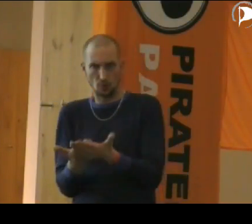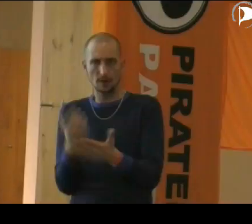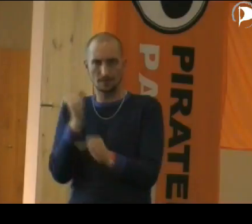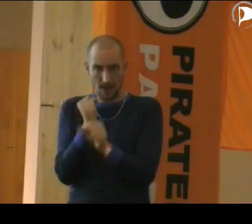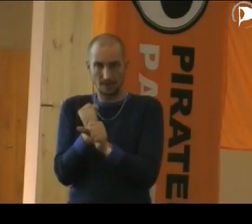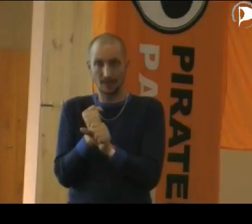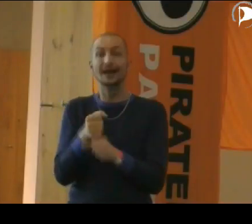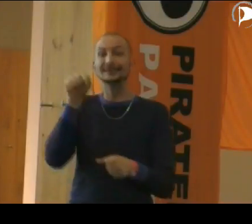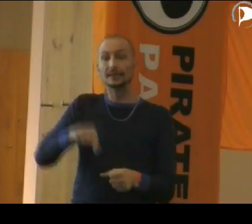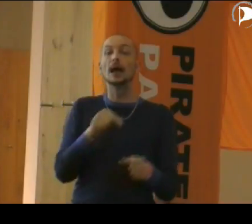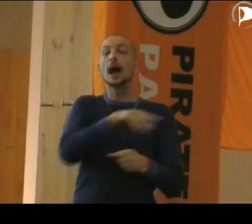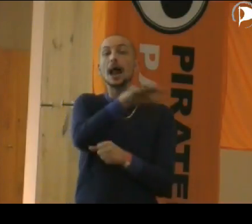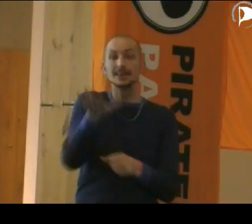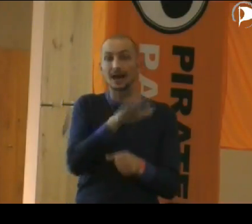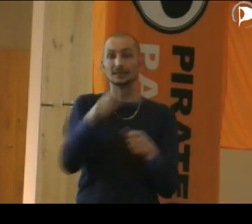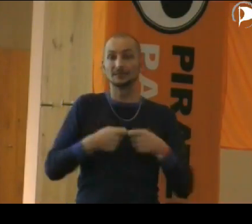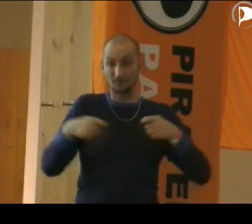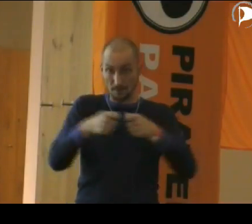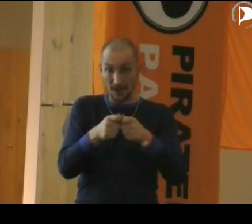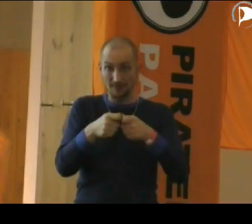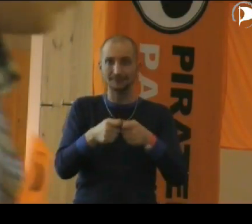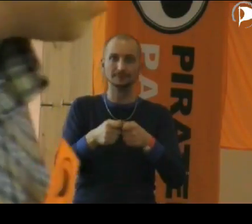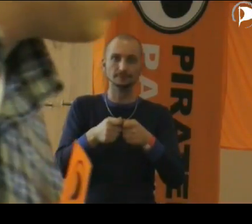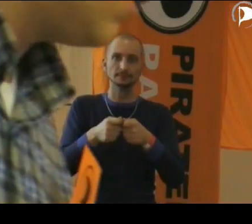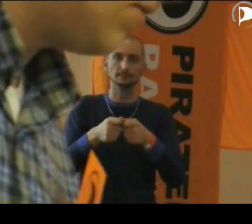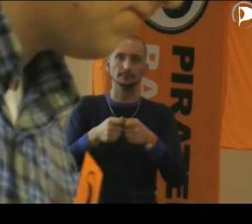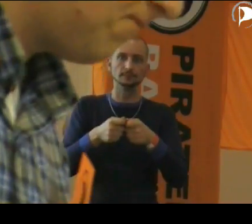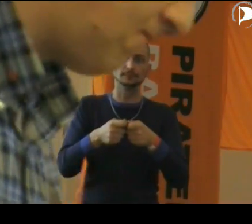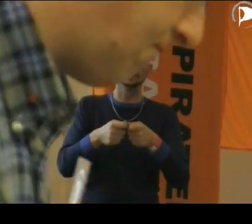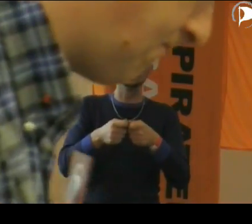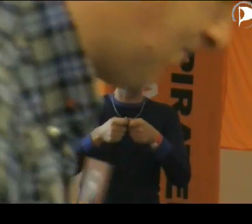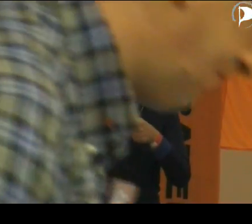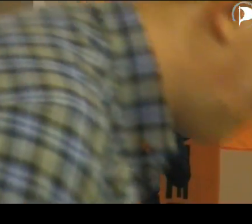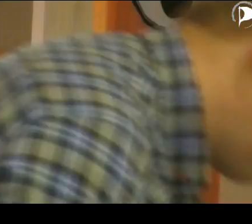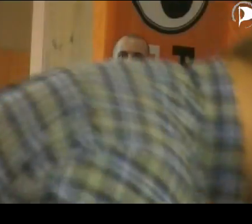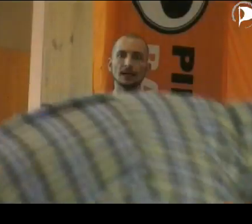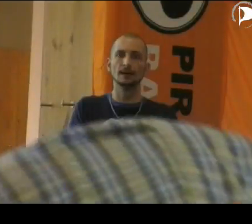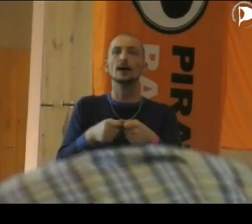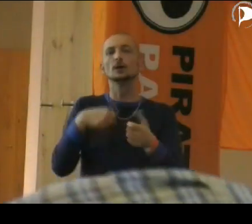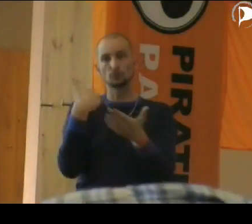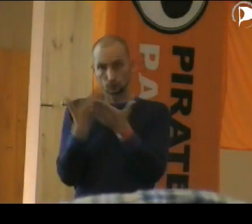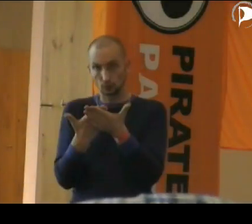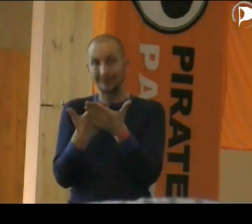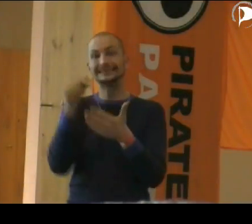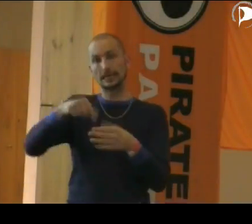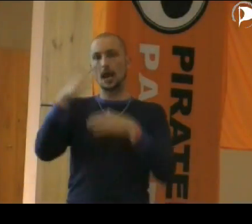land zur wand anstoßen was wir vielleicht alle zwei monate oder so etwas wie gesagt einen gestellt kriegen sagt man